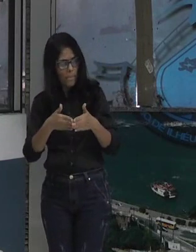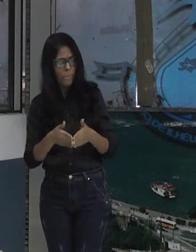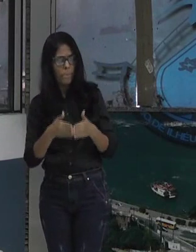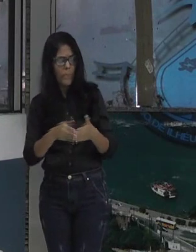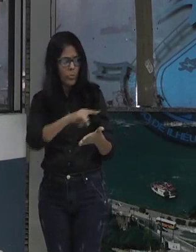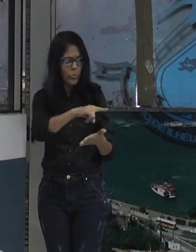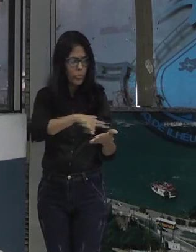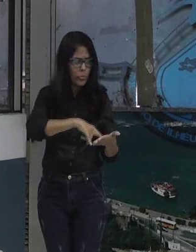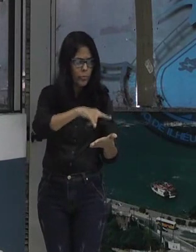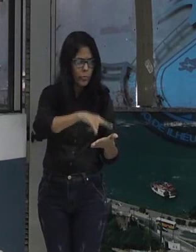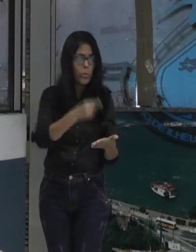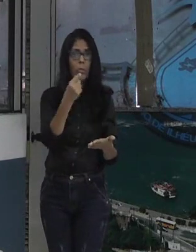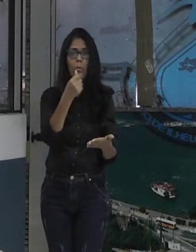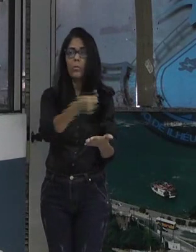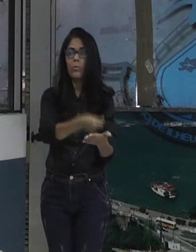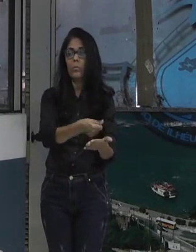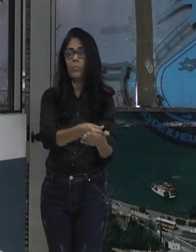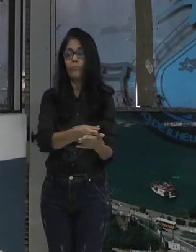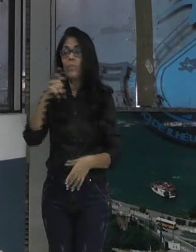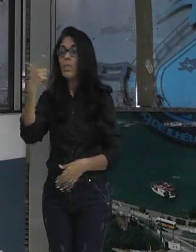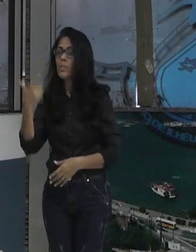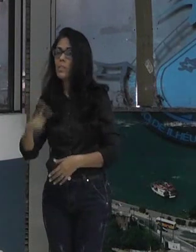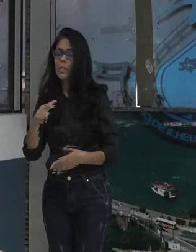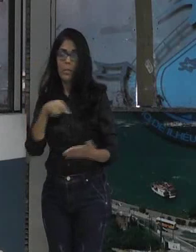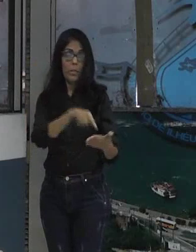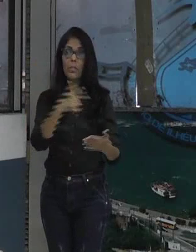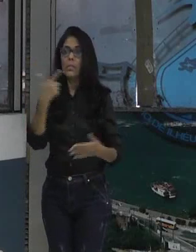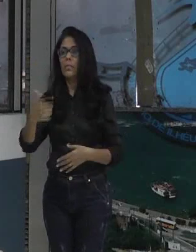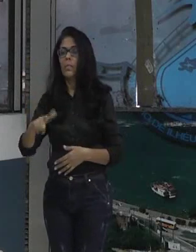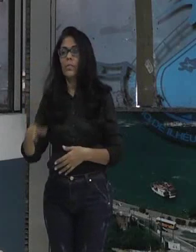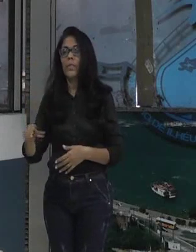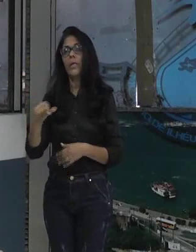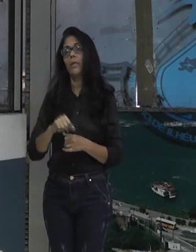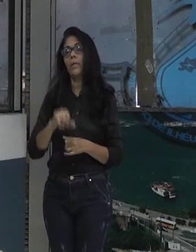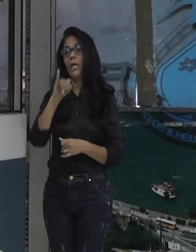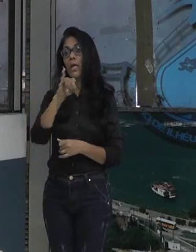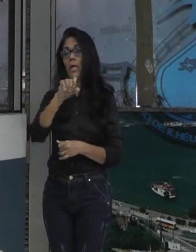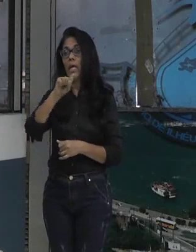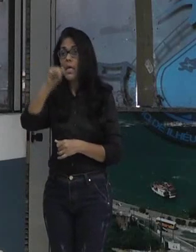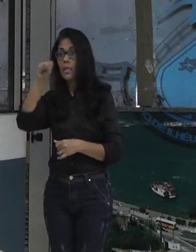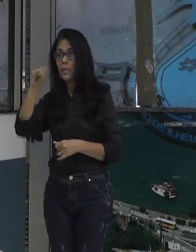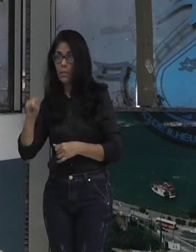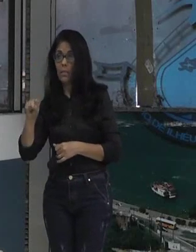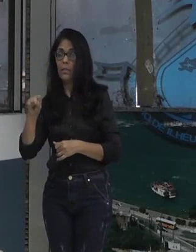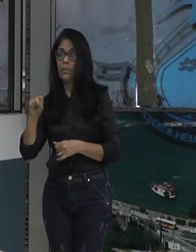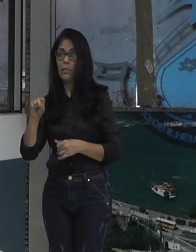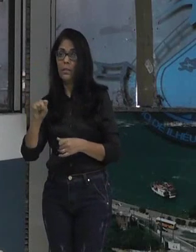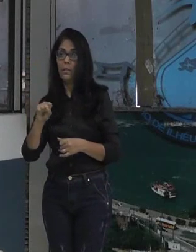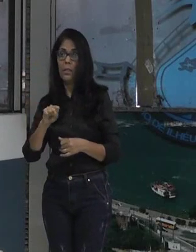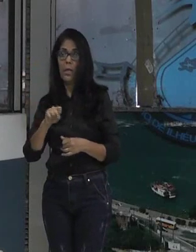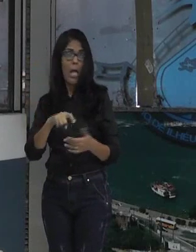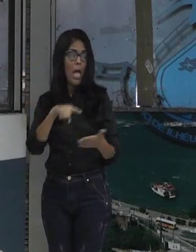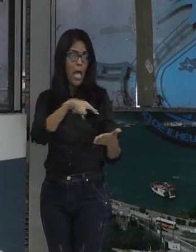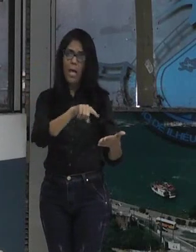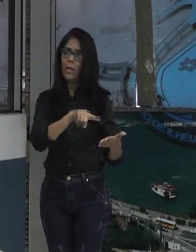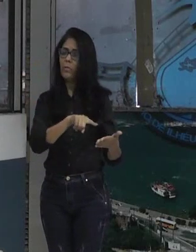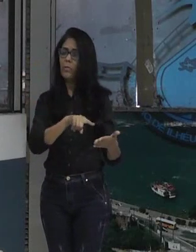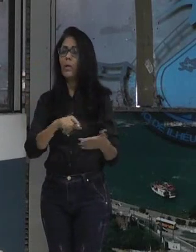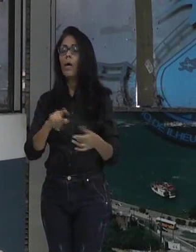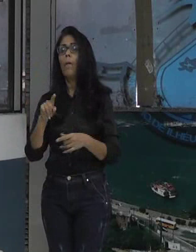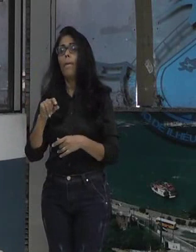ISS. Na nota fiscal de que a prefeitura paga pelo vale transporte dos servidores